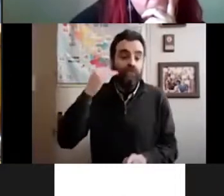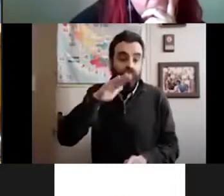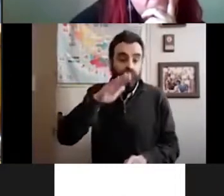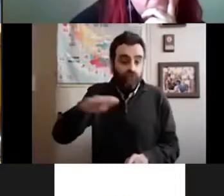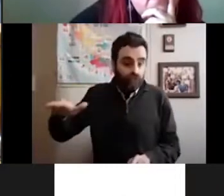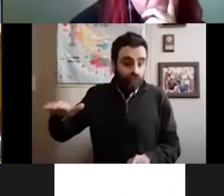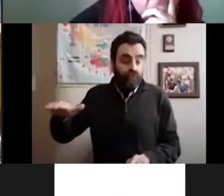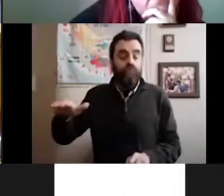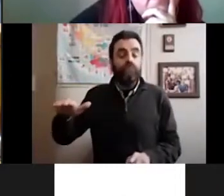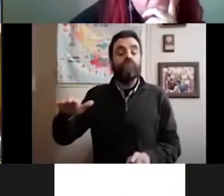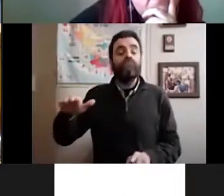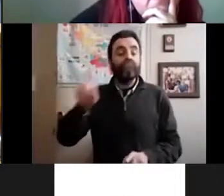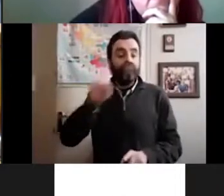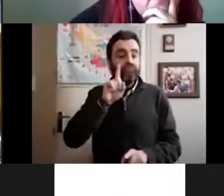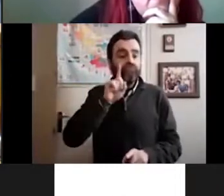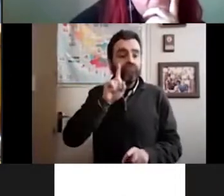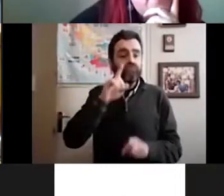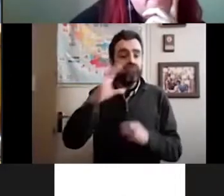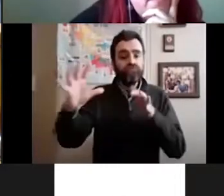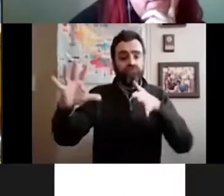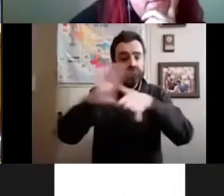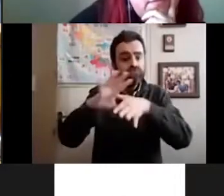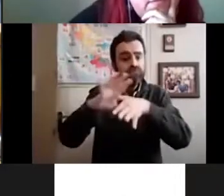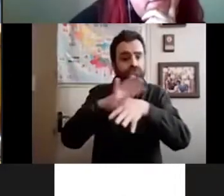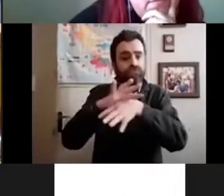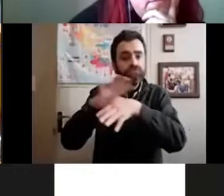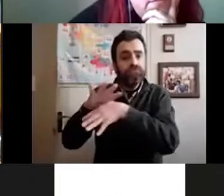eso. Algunos niños